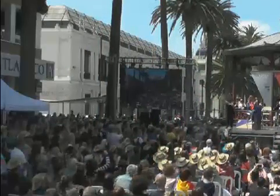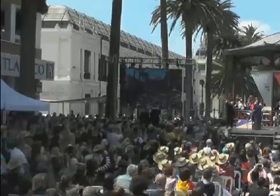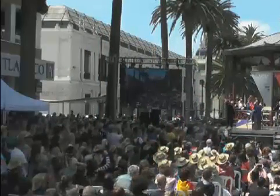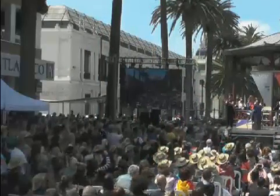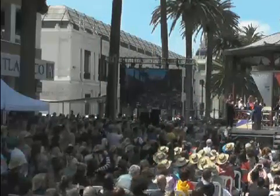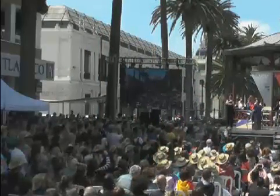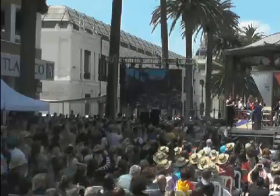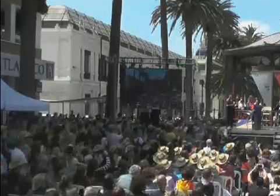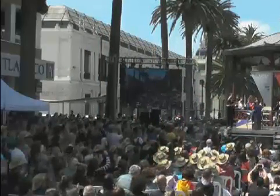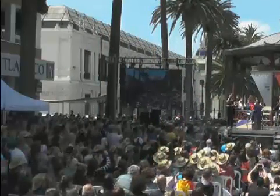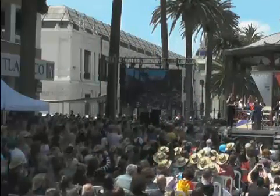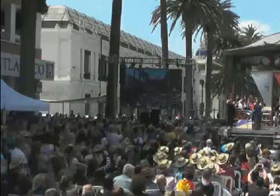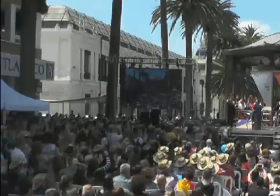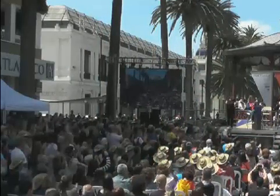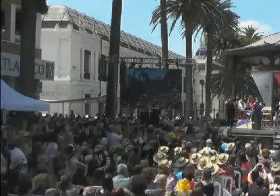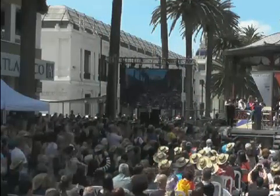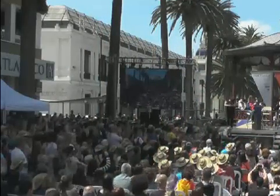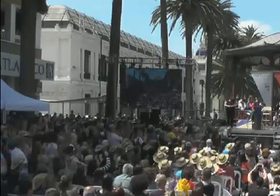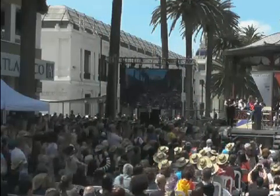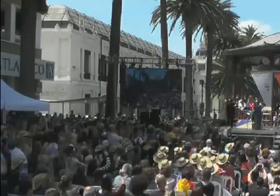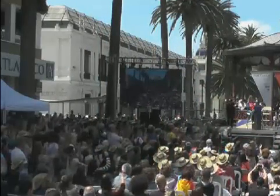y con todo el mundo.